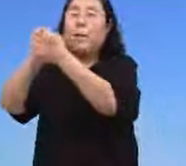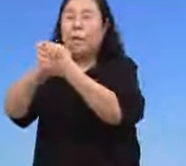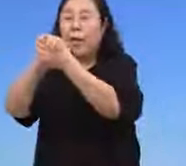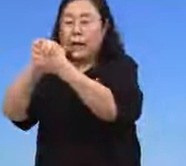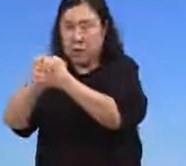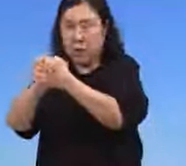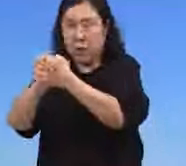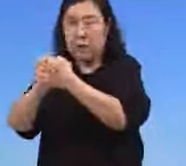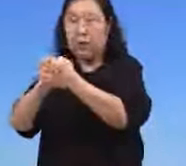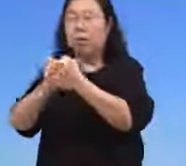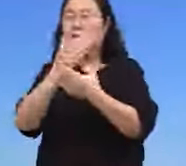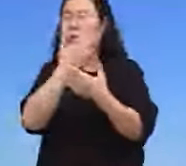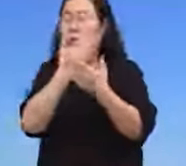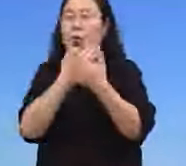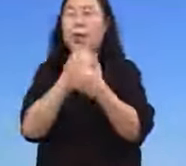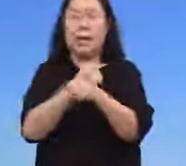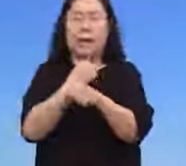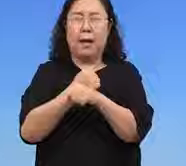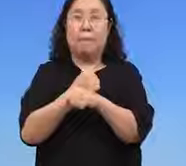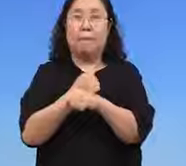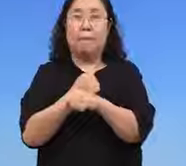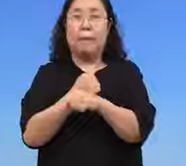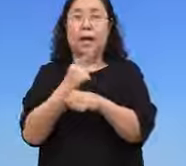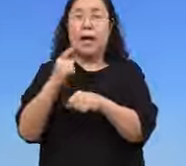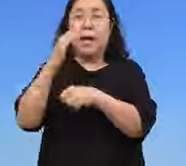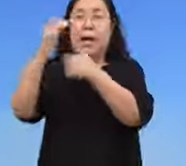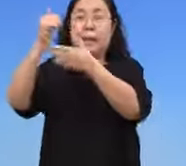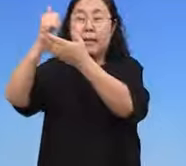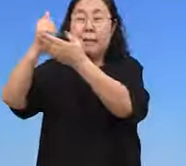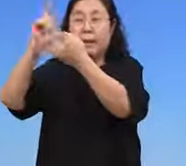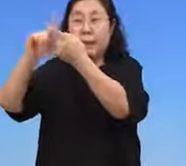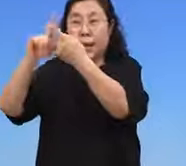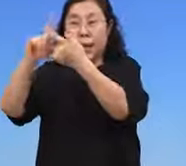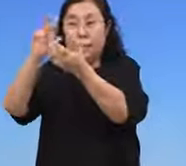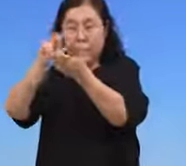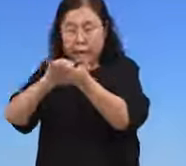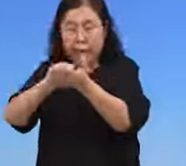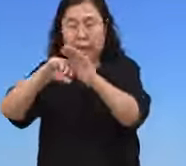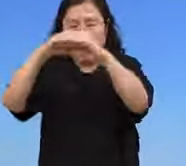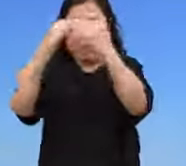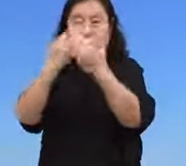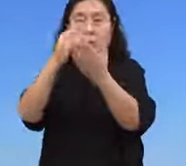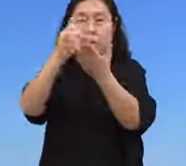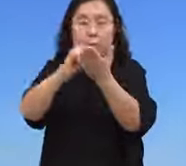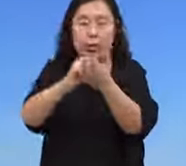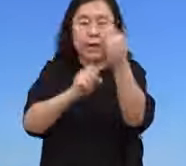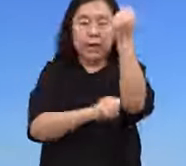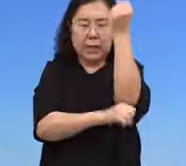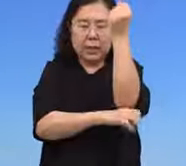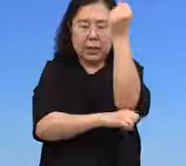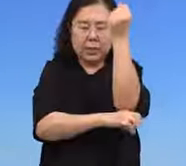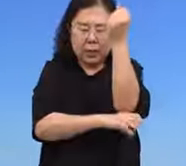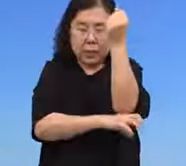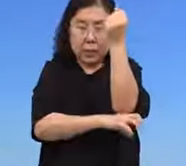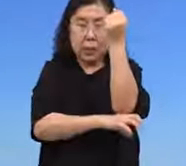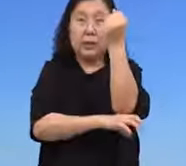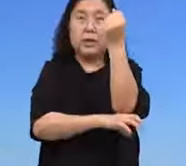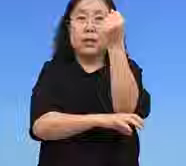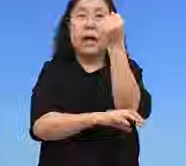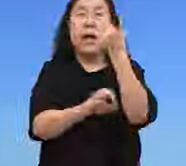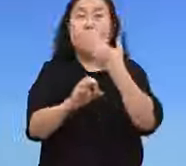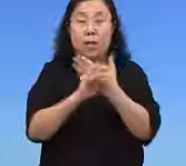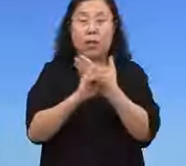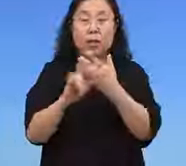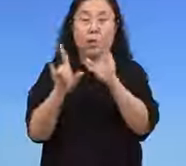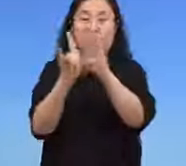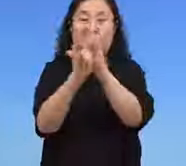대한 오해가 모든 문제의 근원임을 우리가 자각해야 된다면, 오늘 코로나19라고 하는 끔찍한 이 재앙